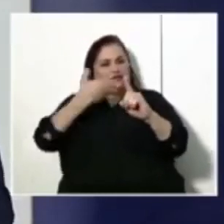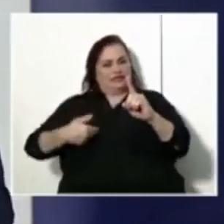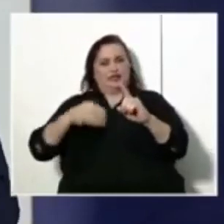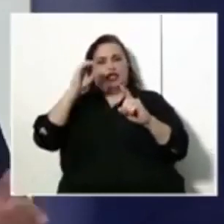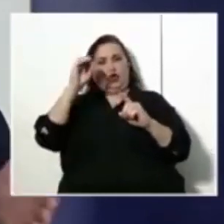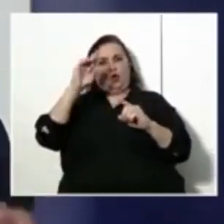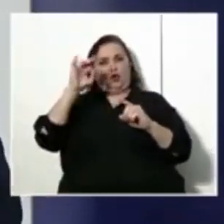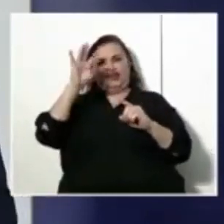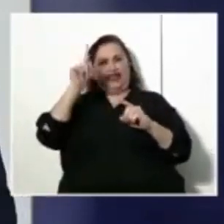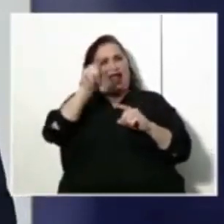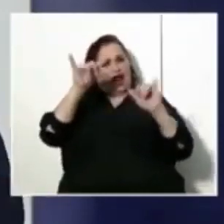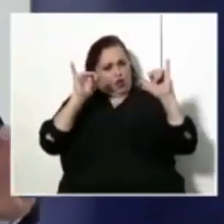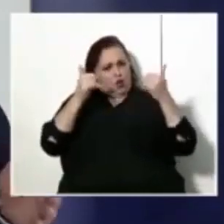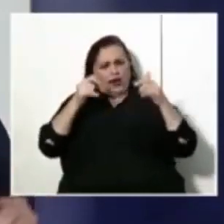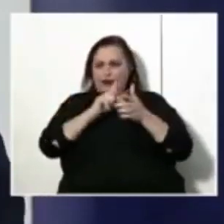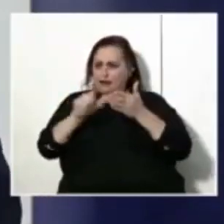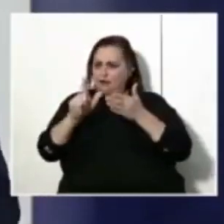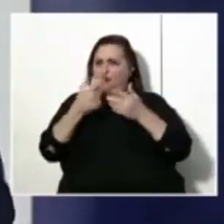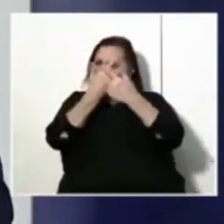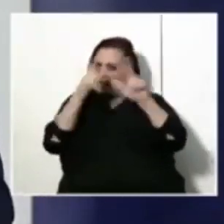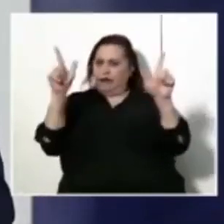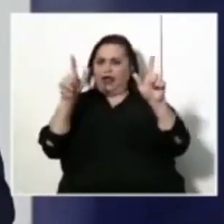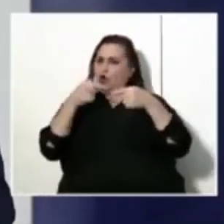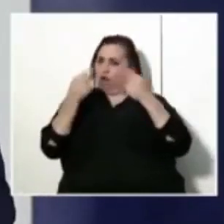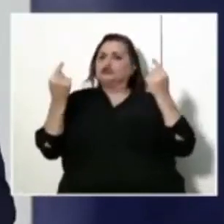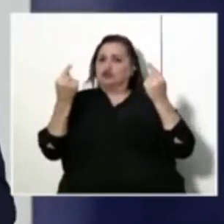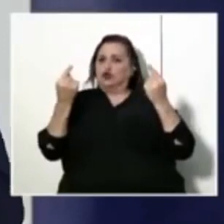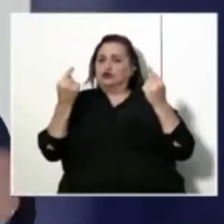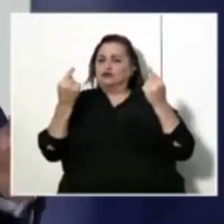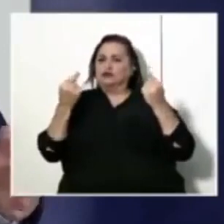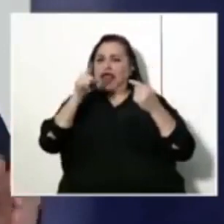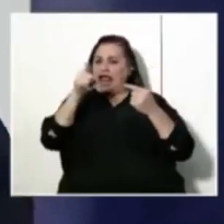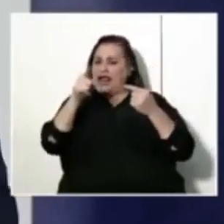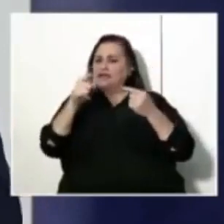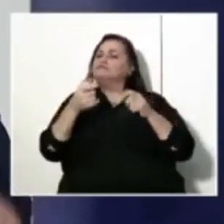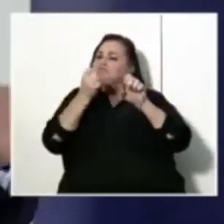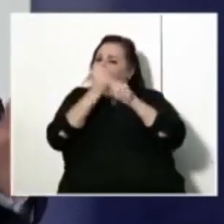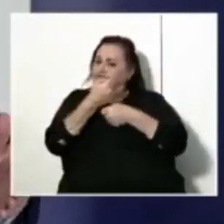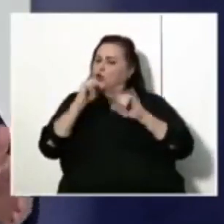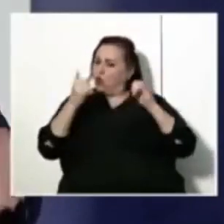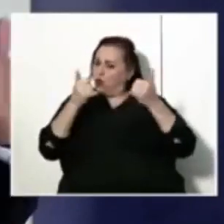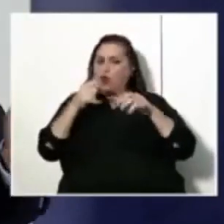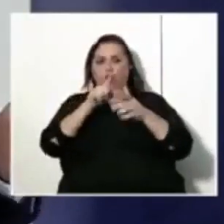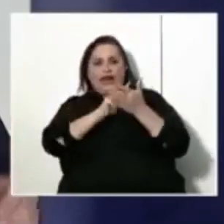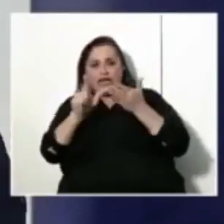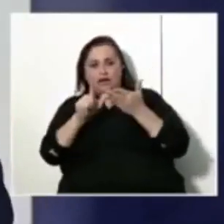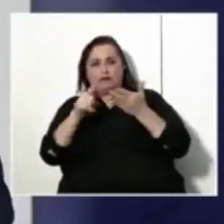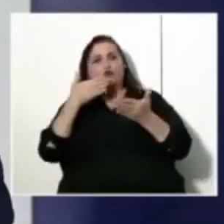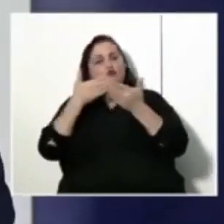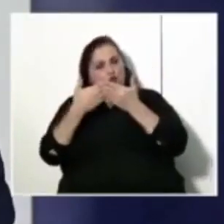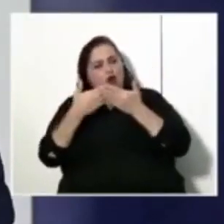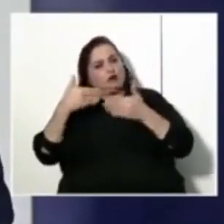que juegue limpio, que libere a los opositores y que concurra en juego limpio y en buena lid